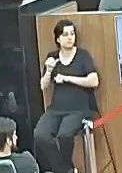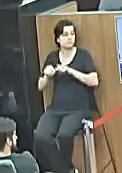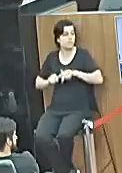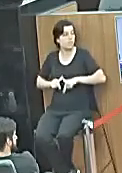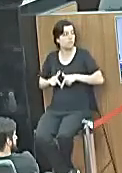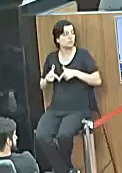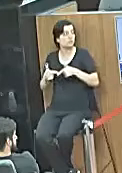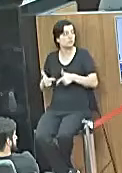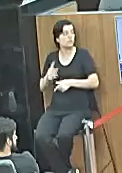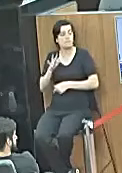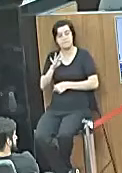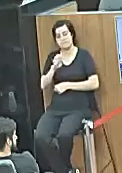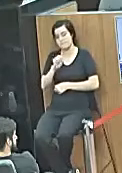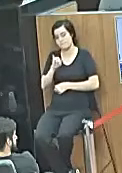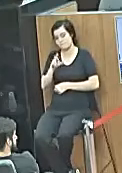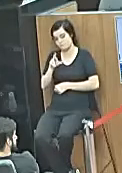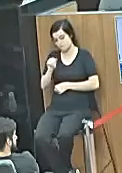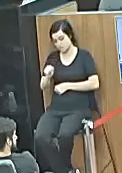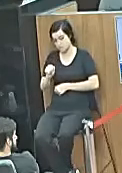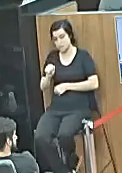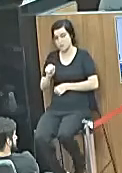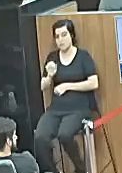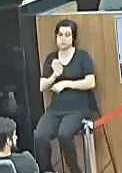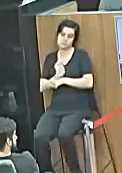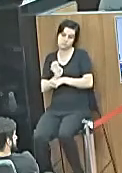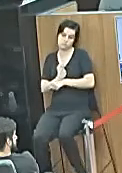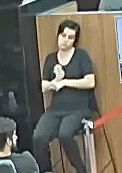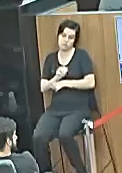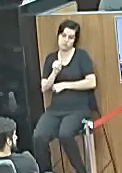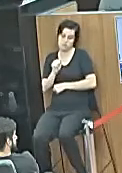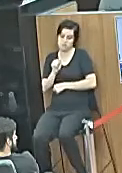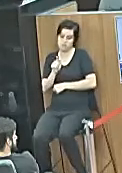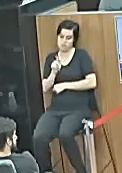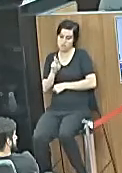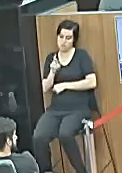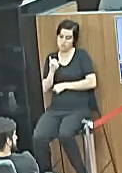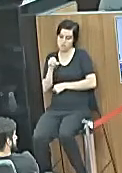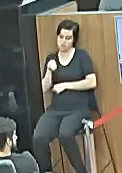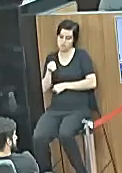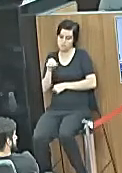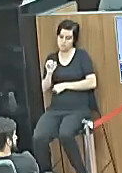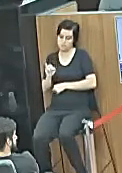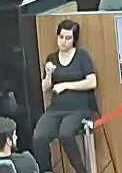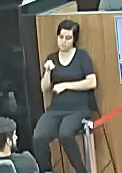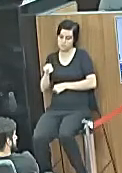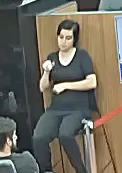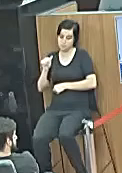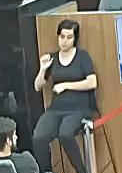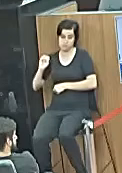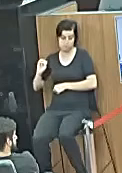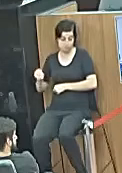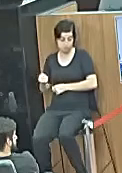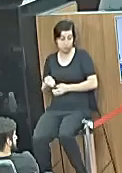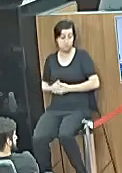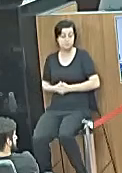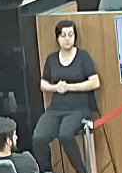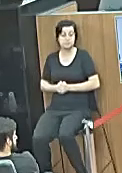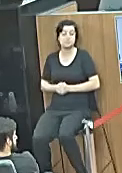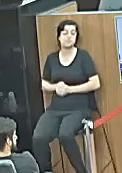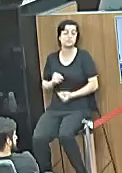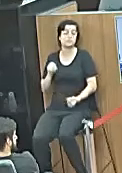feira estadual da agricultura familiar a agre minas no programa 147 com vistas a